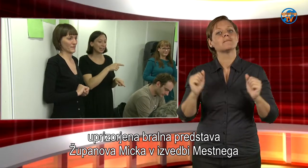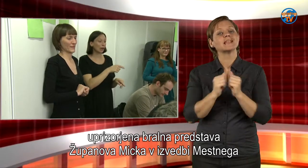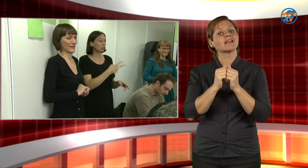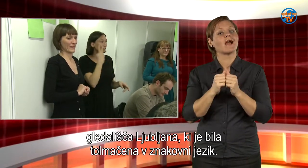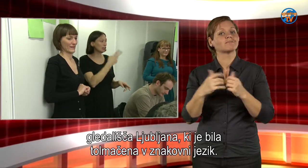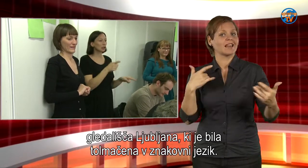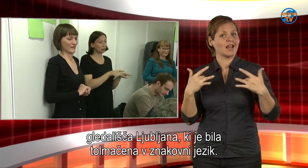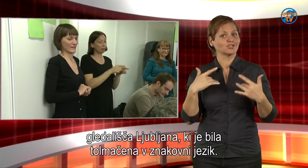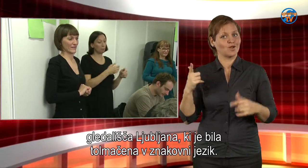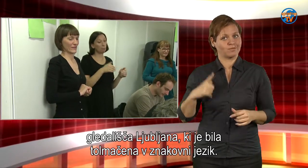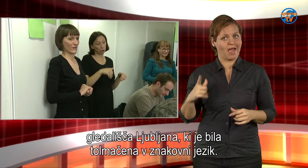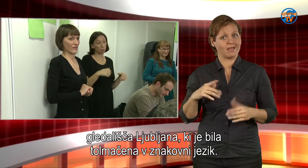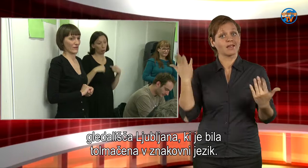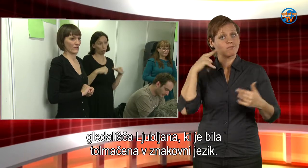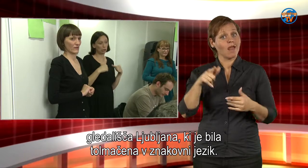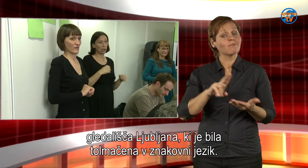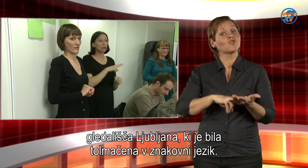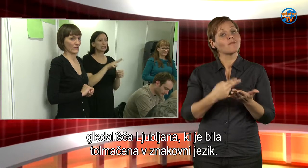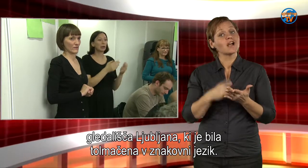bila tolmačena v znakovni jezik.